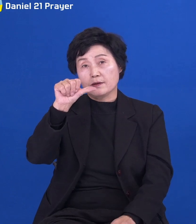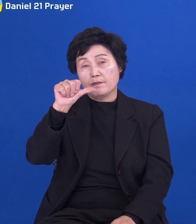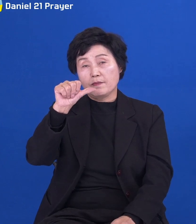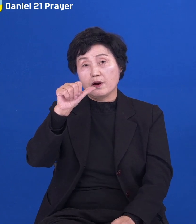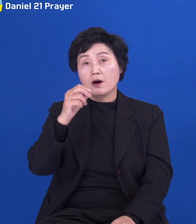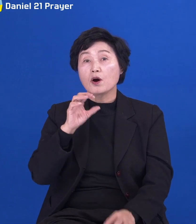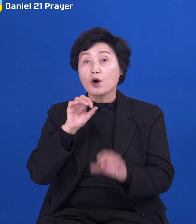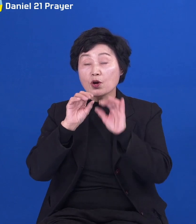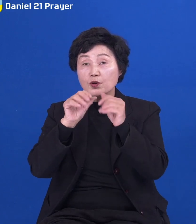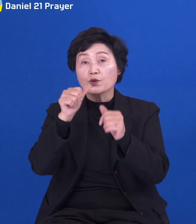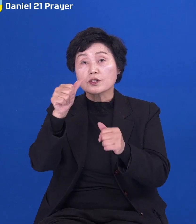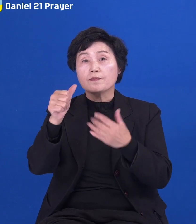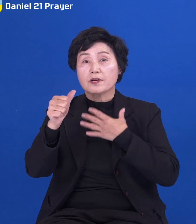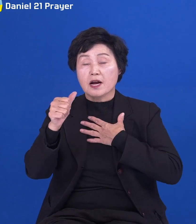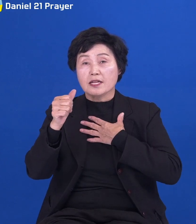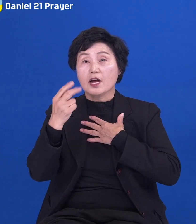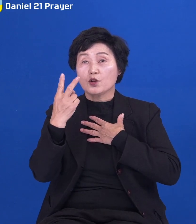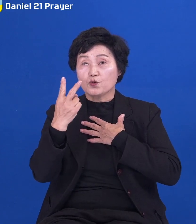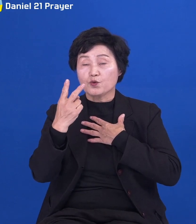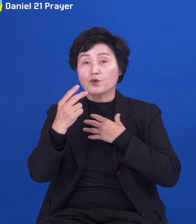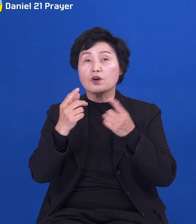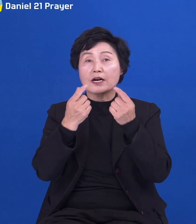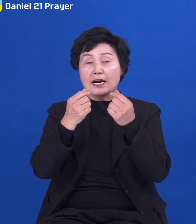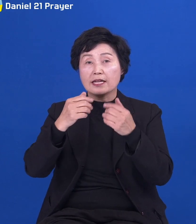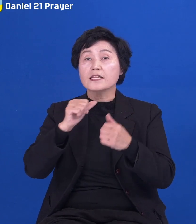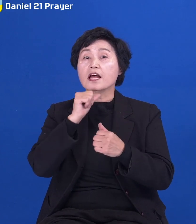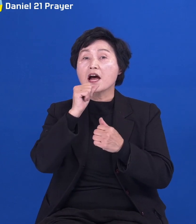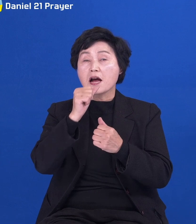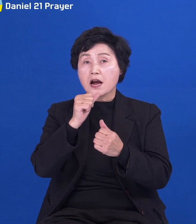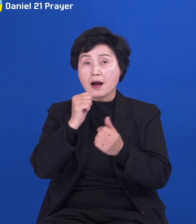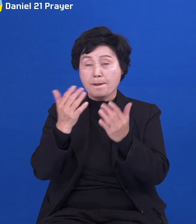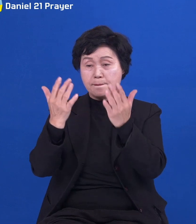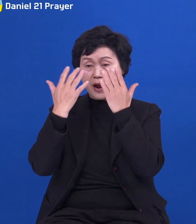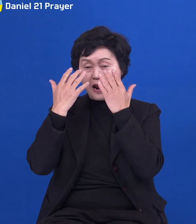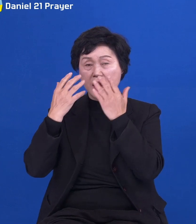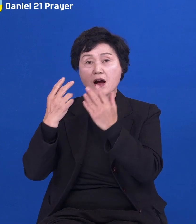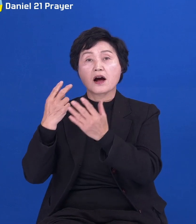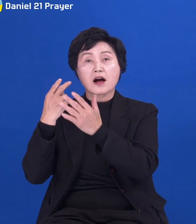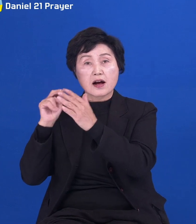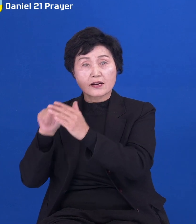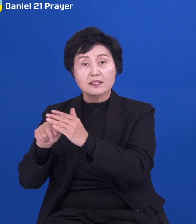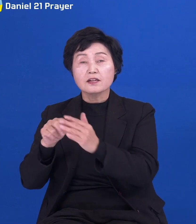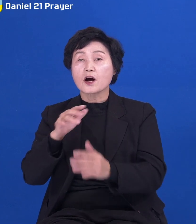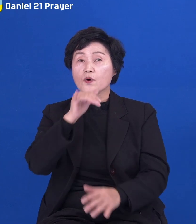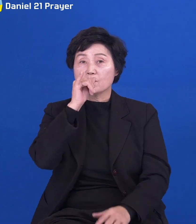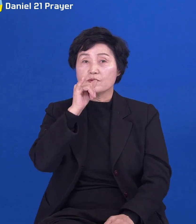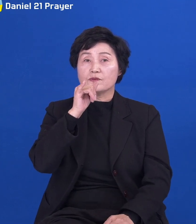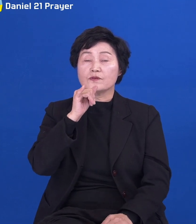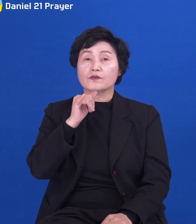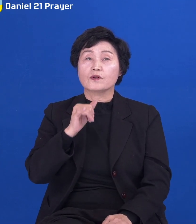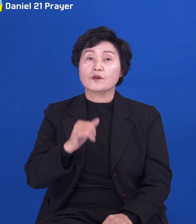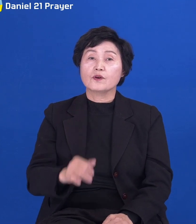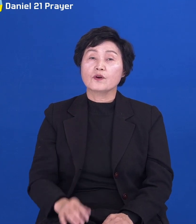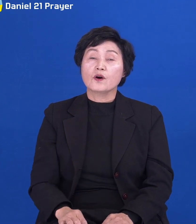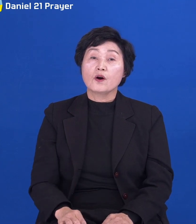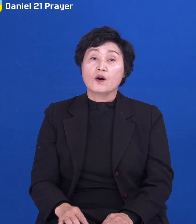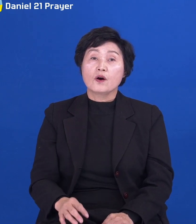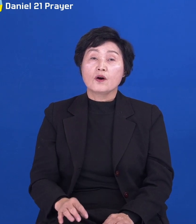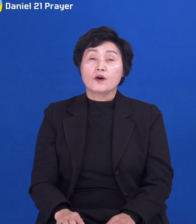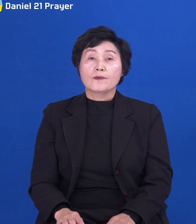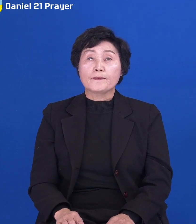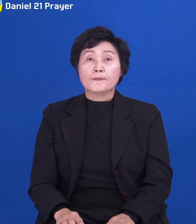감방에 들어가 있었어요. 그 감방에서 2달이 지난 후 중국 단동을 걸쳐서 북한 신의주 보이부로 이송이